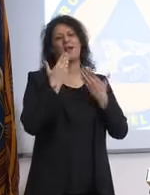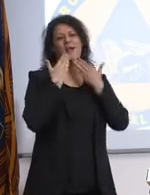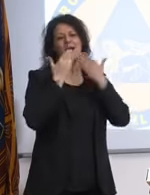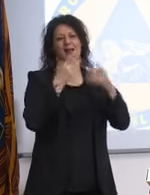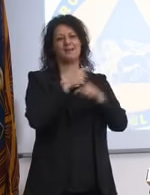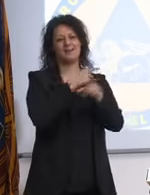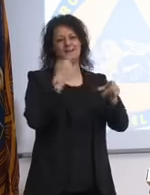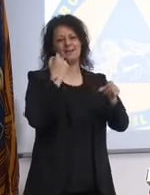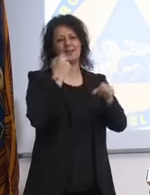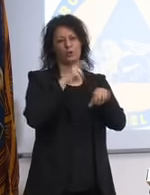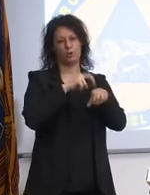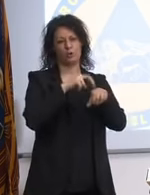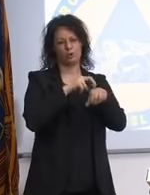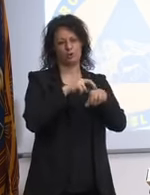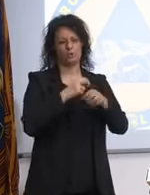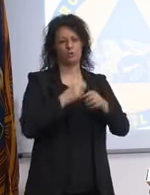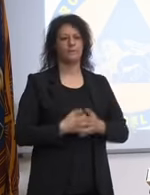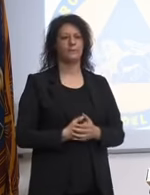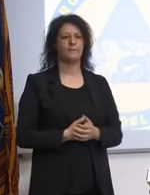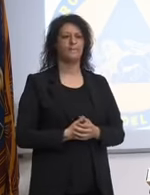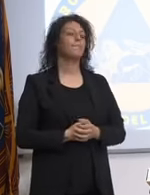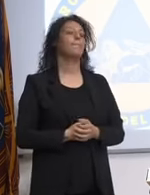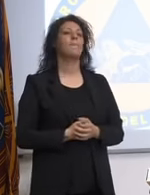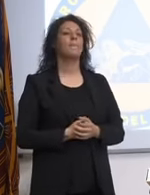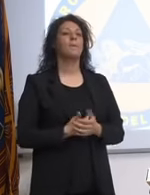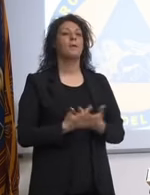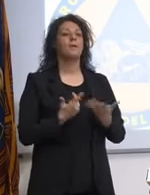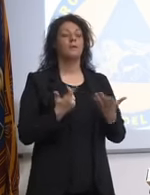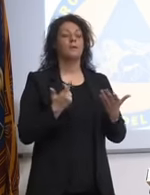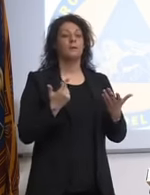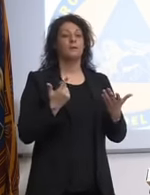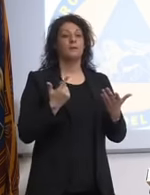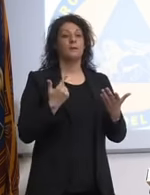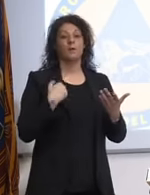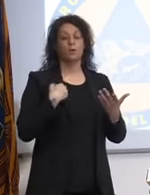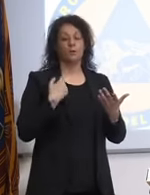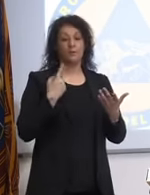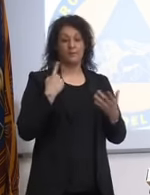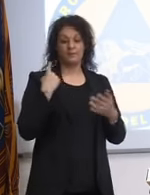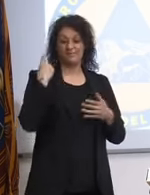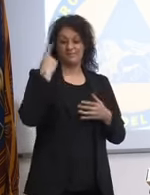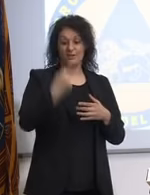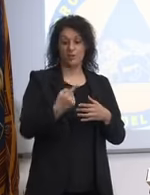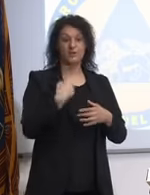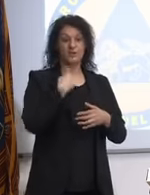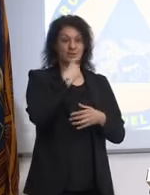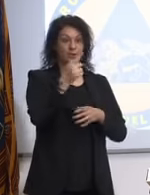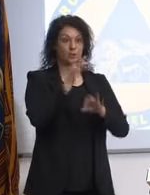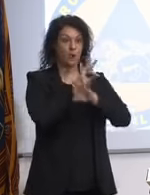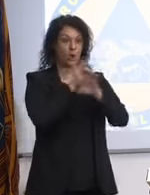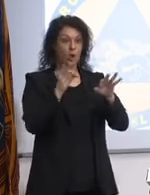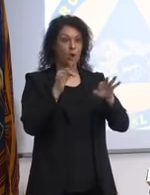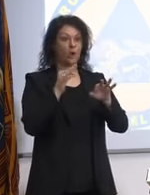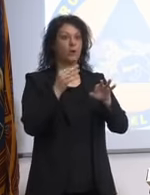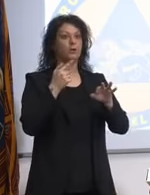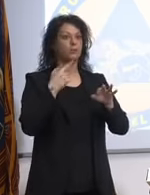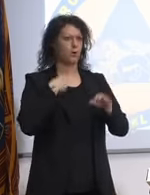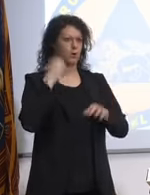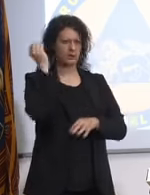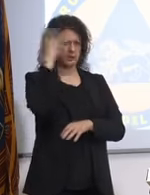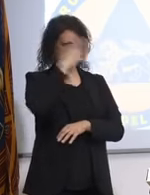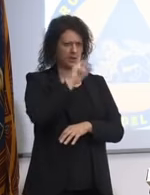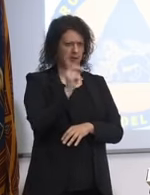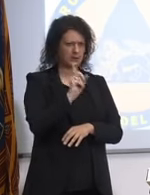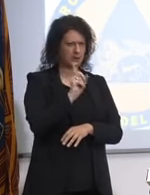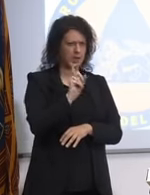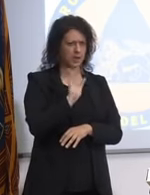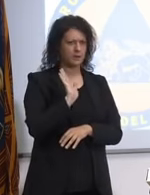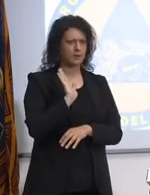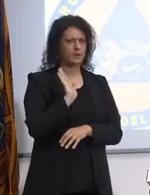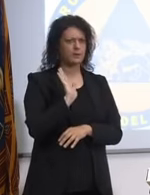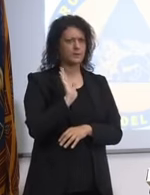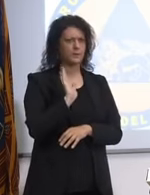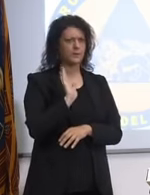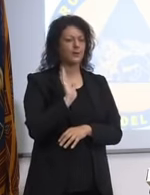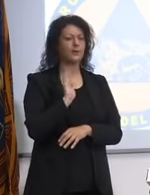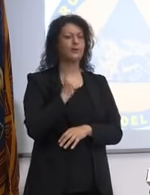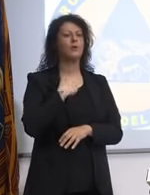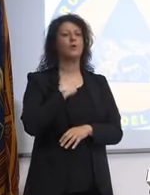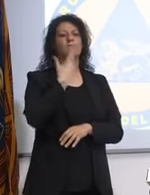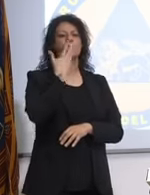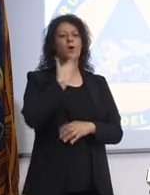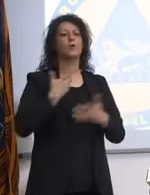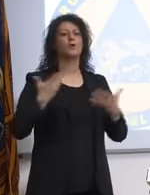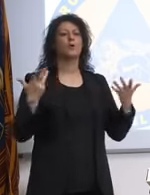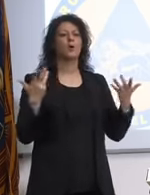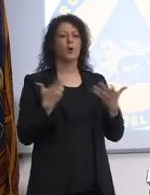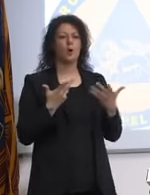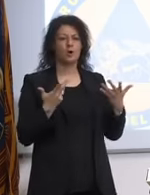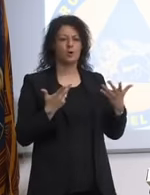che ho evitato fino ad ora, non è che ci siamo dimenticati, perché non voglio che la lettera, che secondo me è la cosa corretta